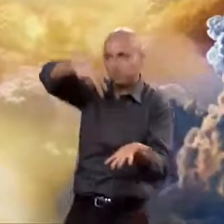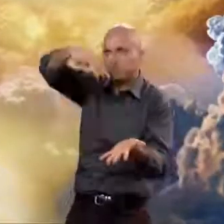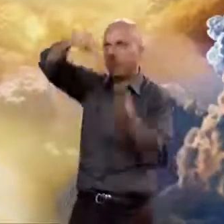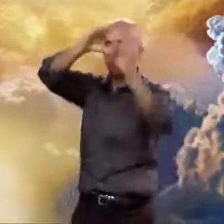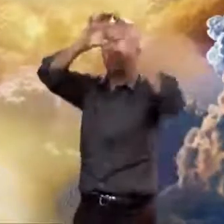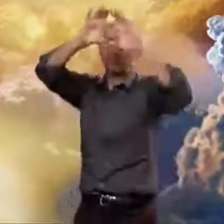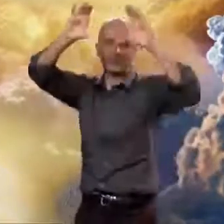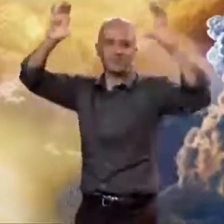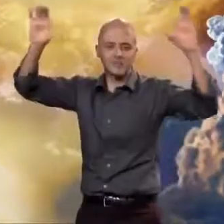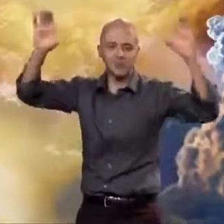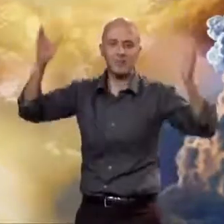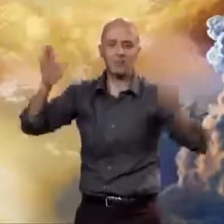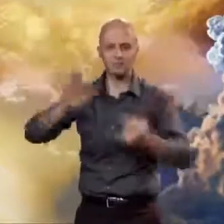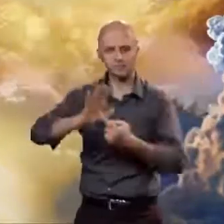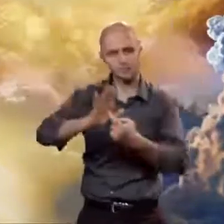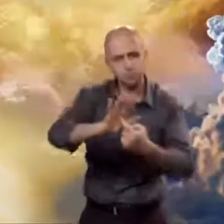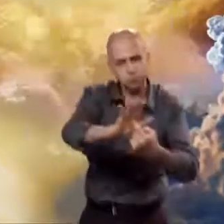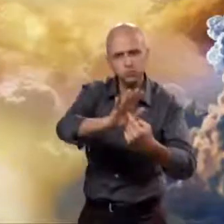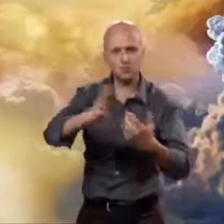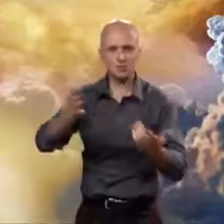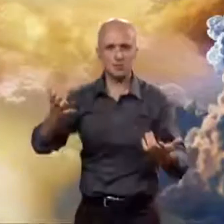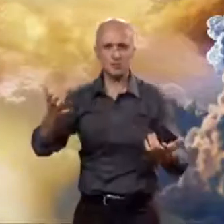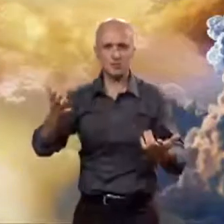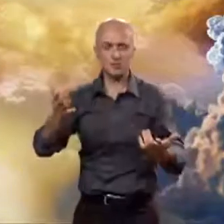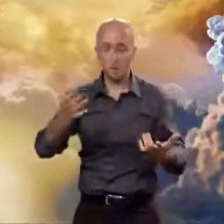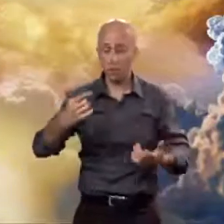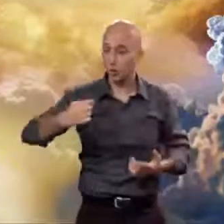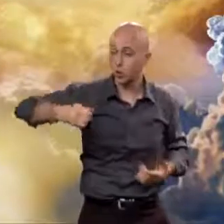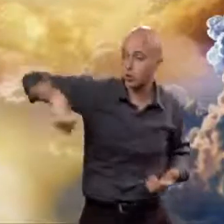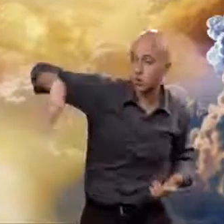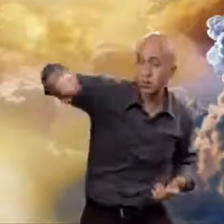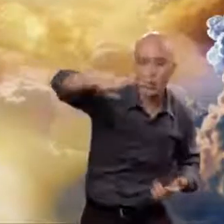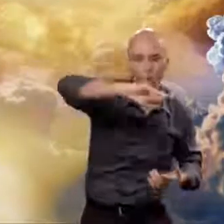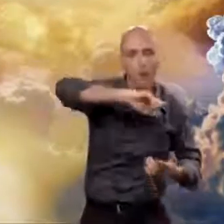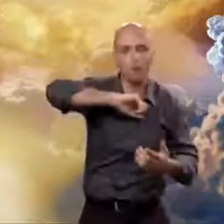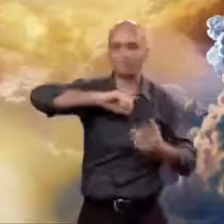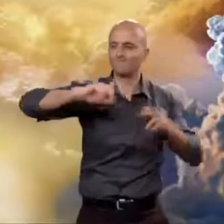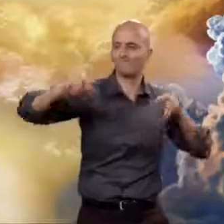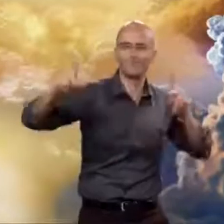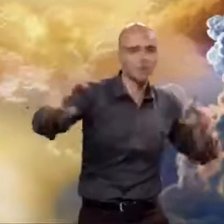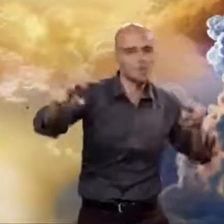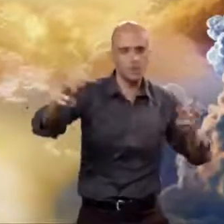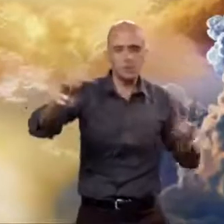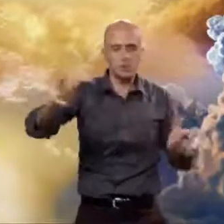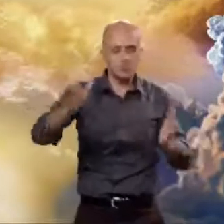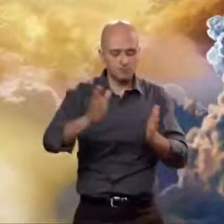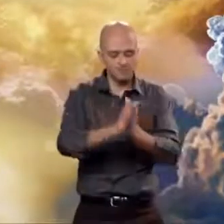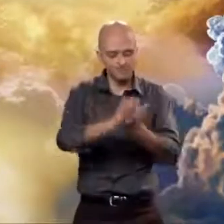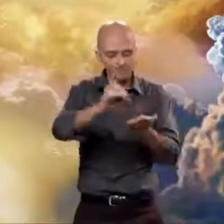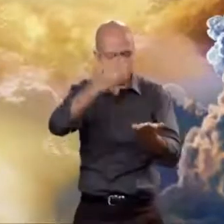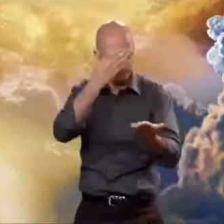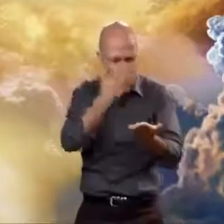à mensagem. Muitos, porém, não desejam conhecer as verdades bíblicas, pois estas interferem nos desejos do